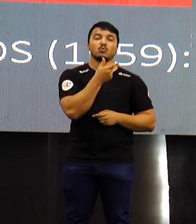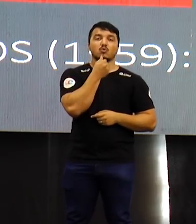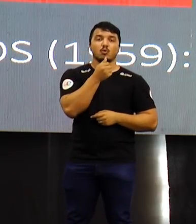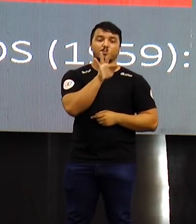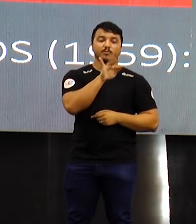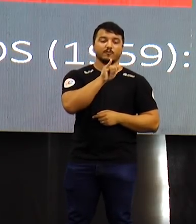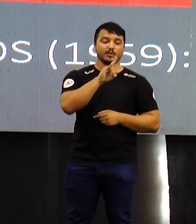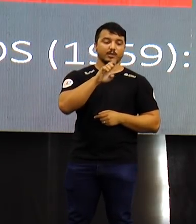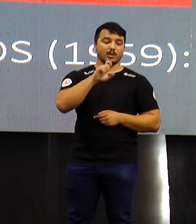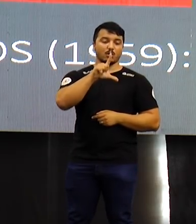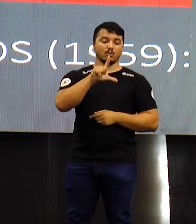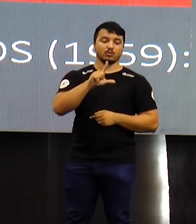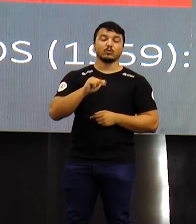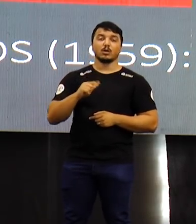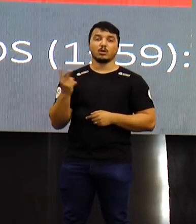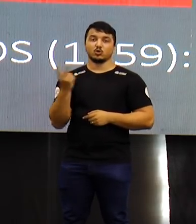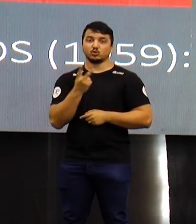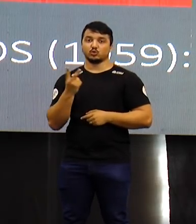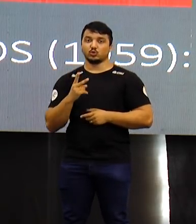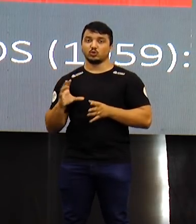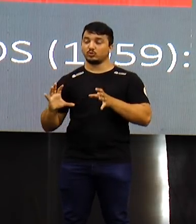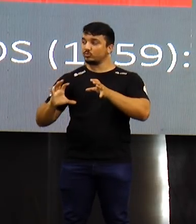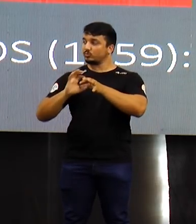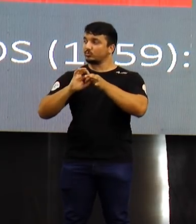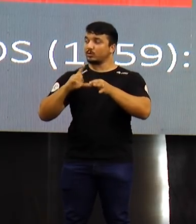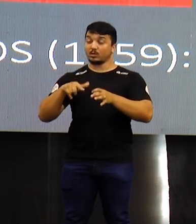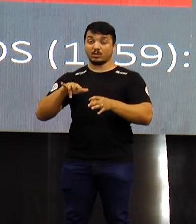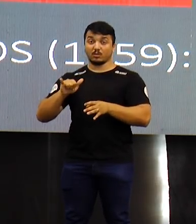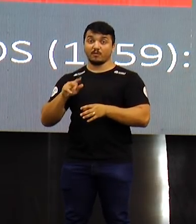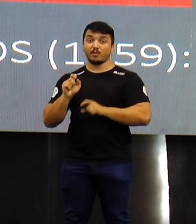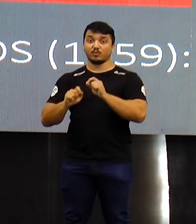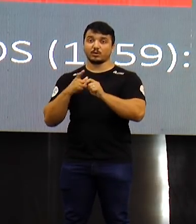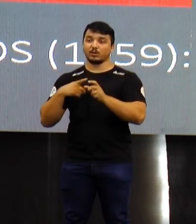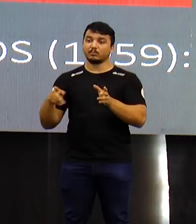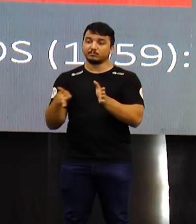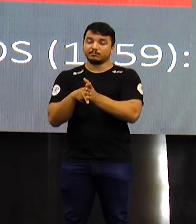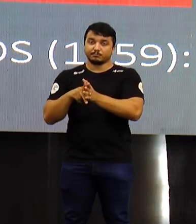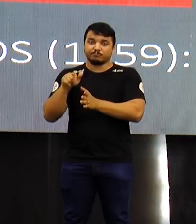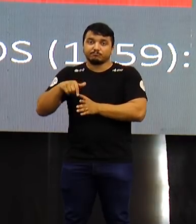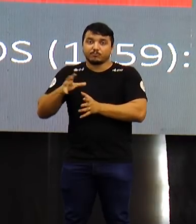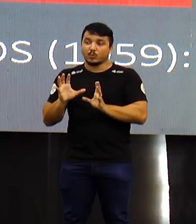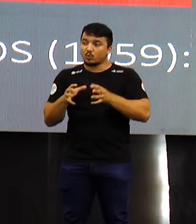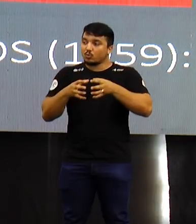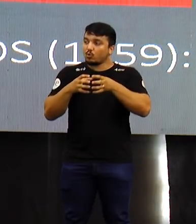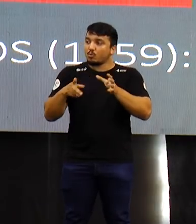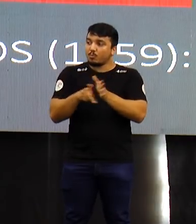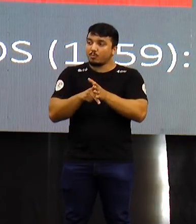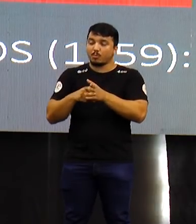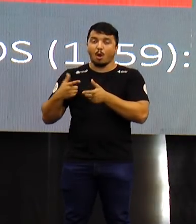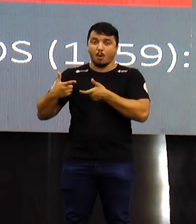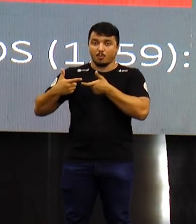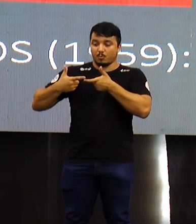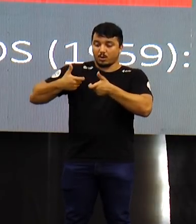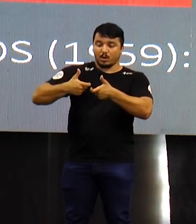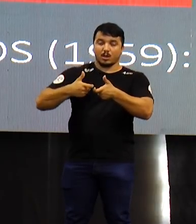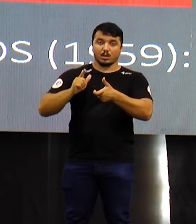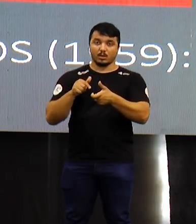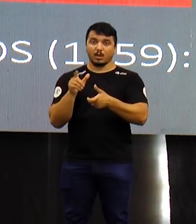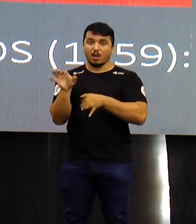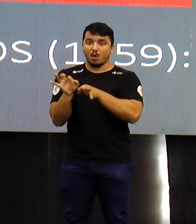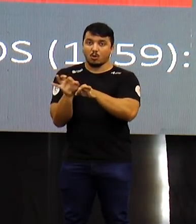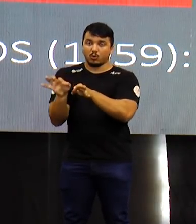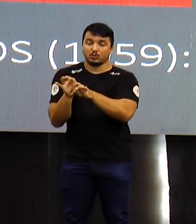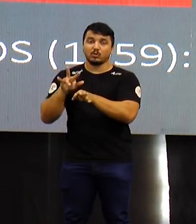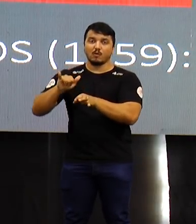movimento foquista, em que eles vão arregimentar um grupo de guerrilhas,